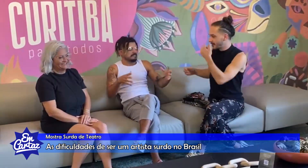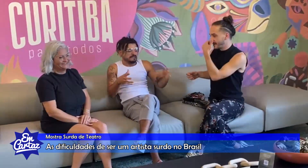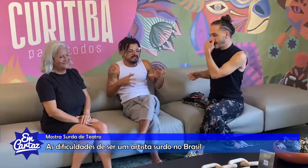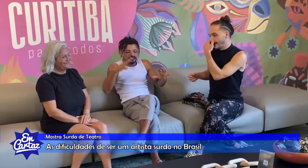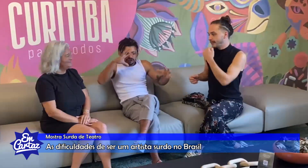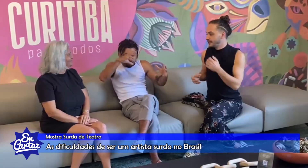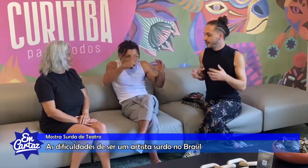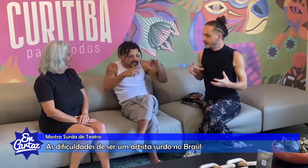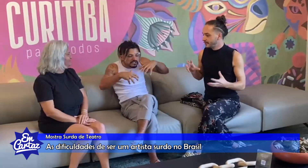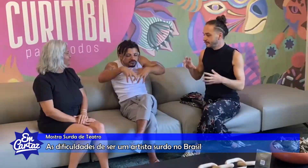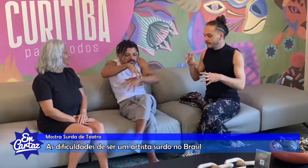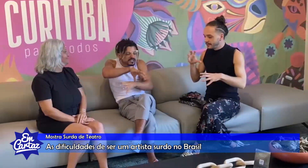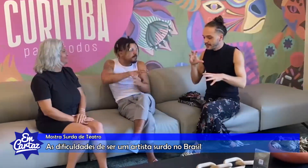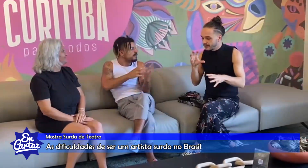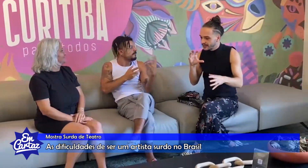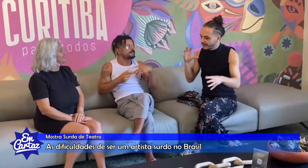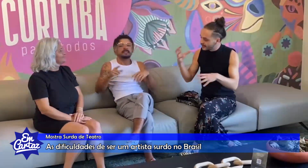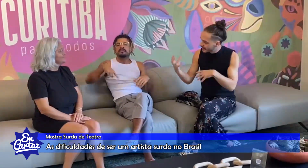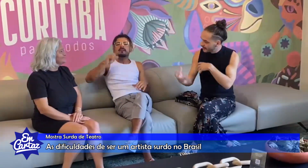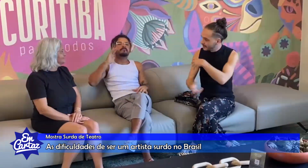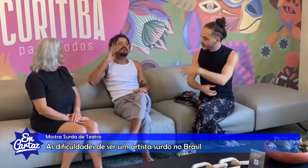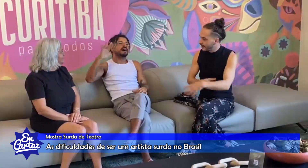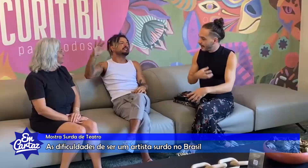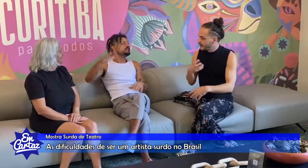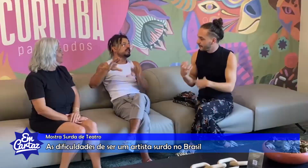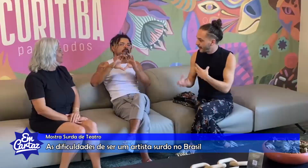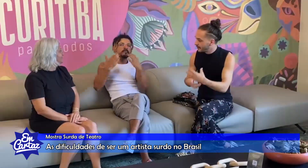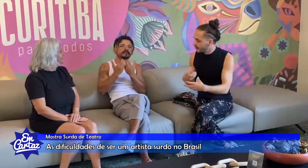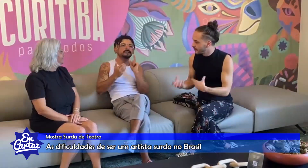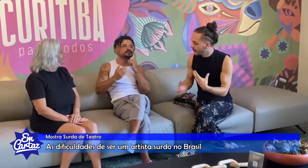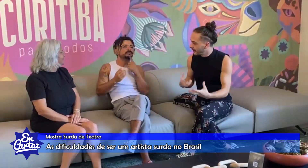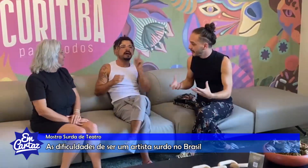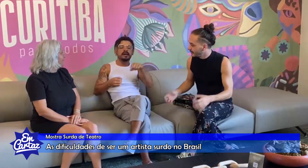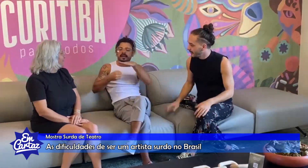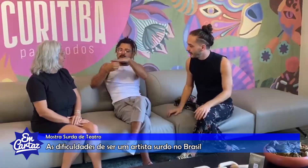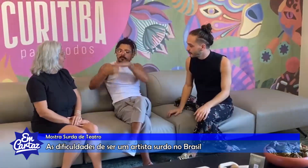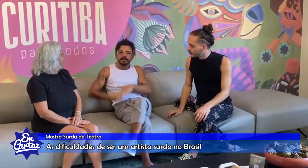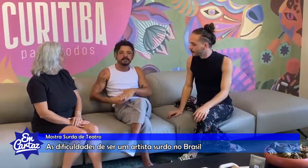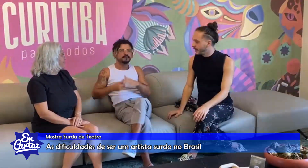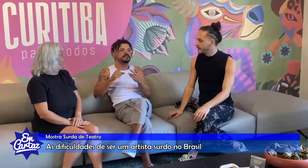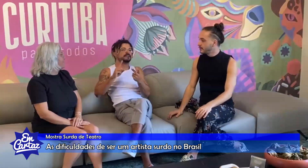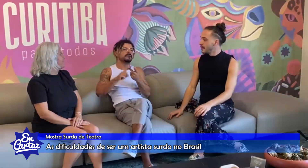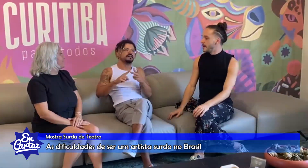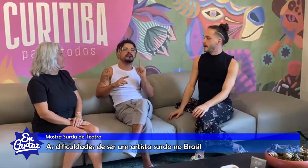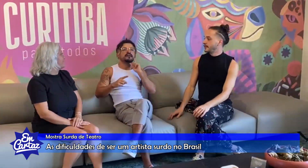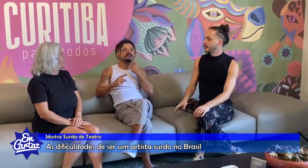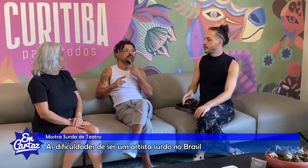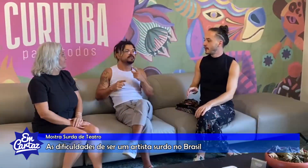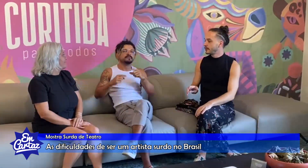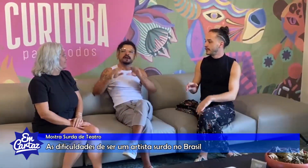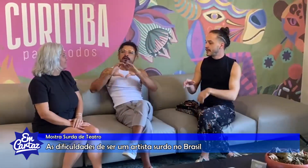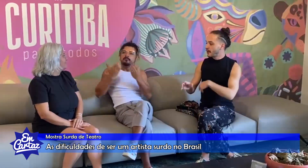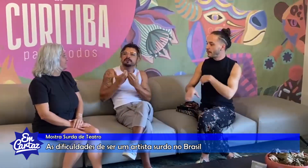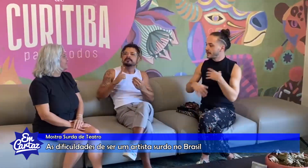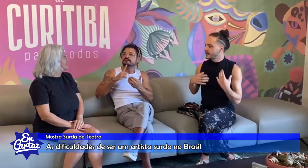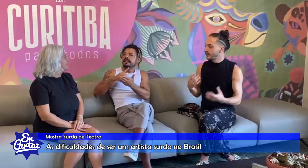né, de você se, de fato, entender tudo, né? Então, imagina o quanto tem essa opressão da